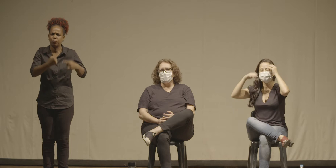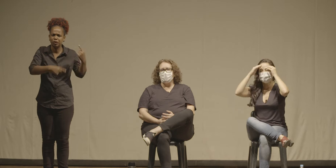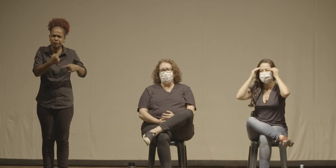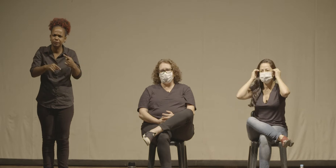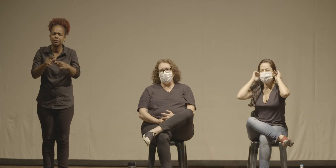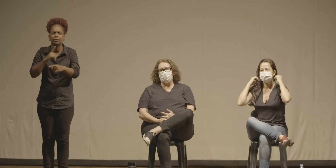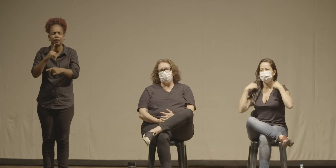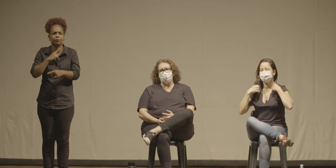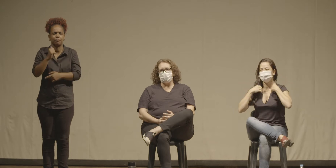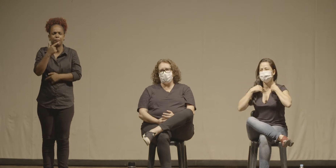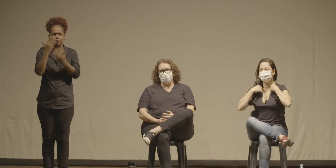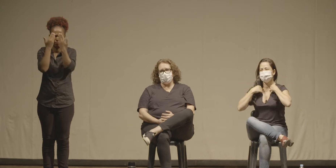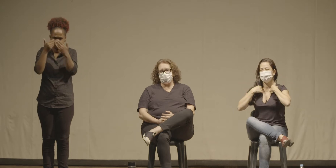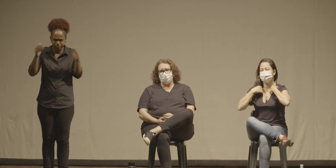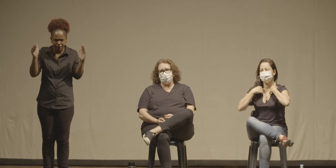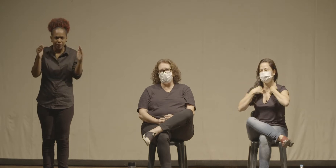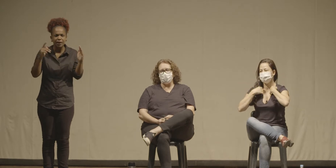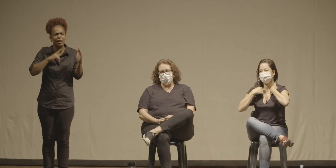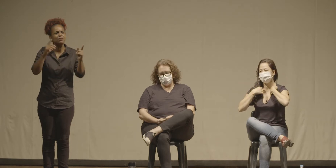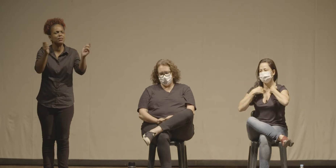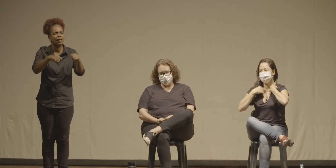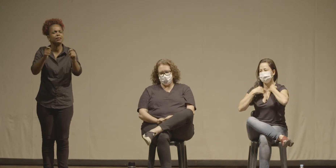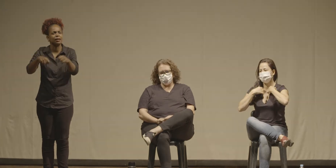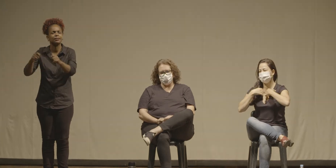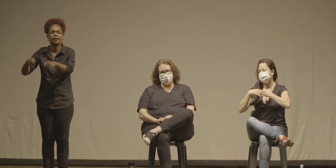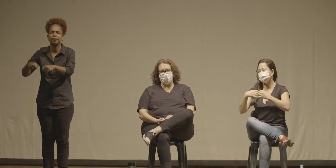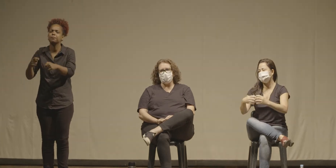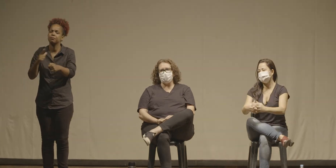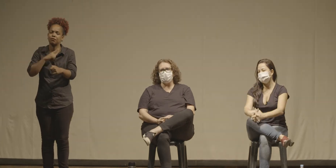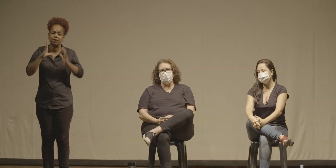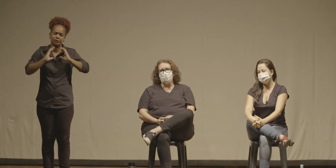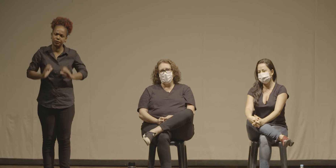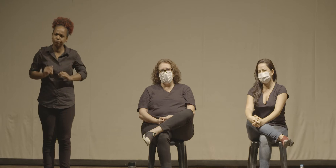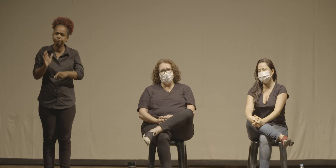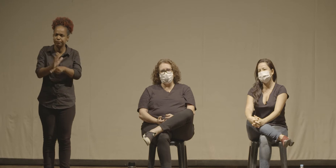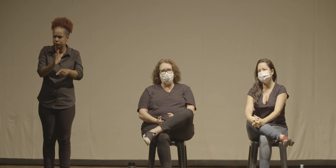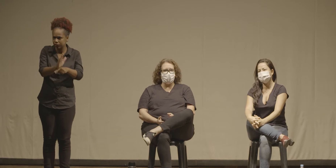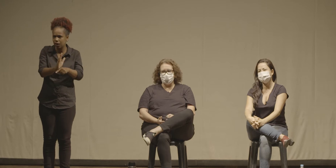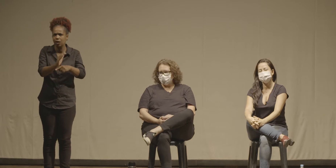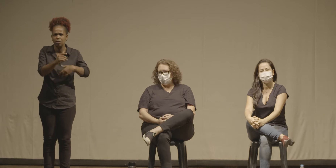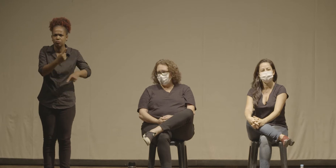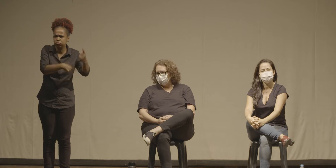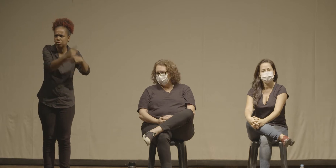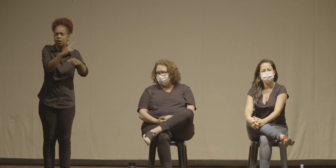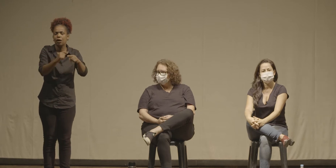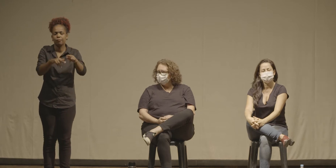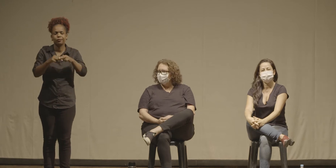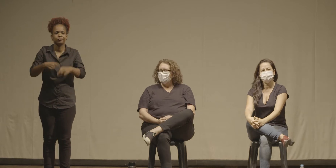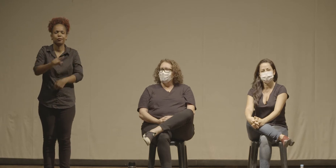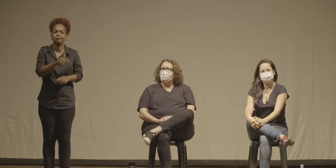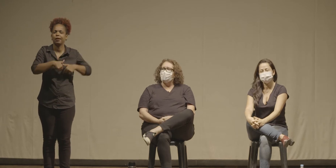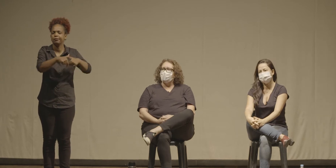maior mental sobre a possibilidade, né, do cidadão contribuir, e quem faz um país é seu povo,